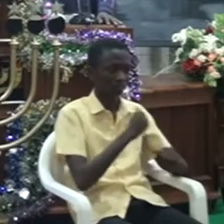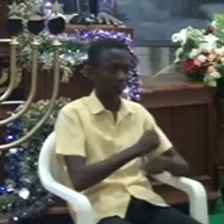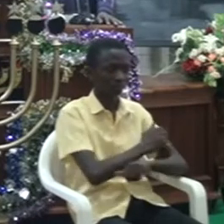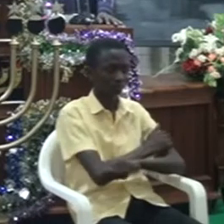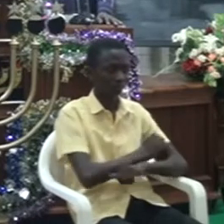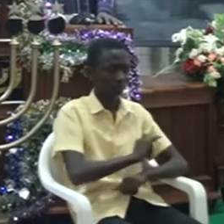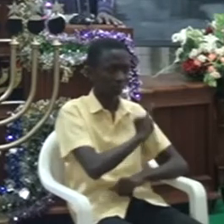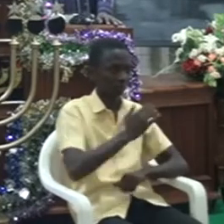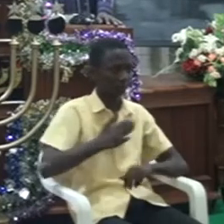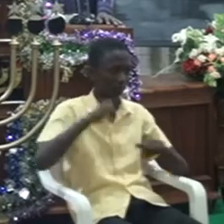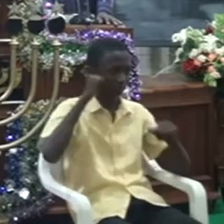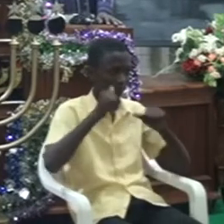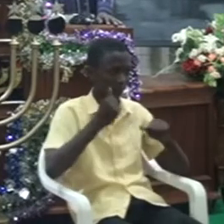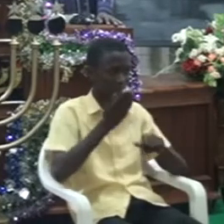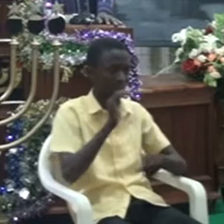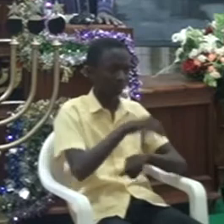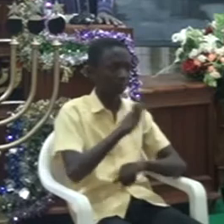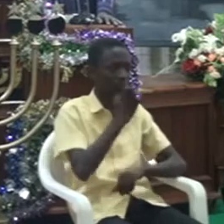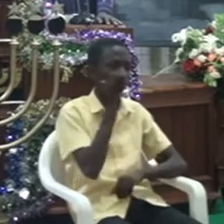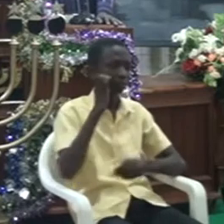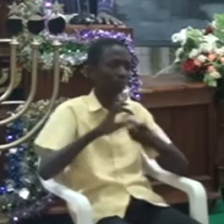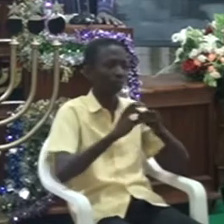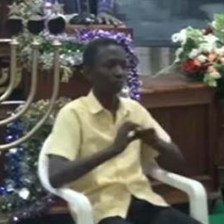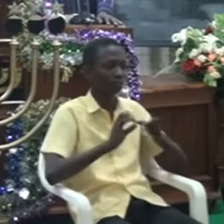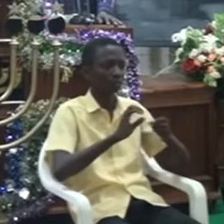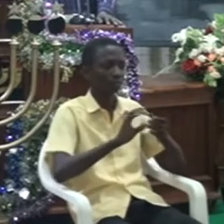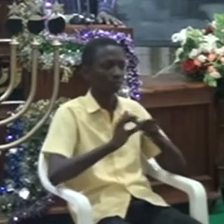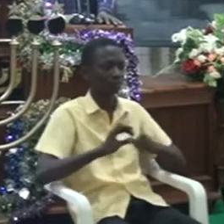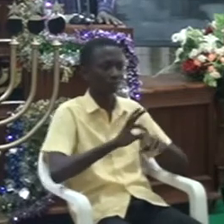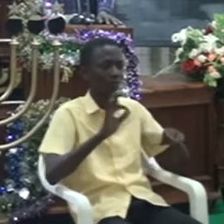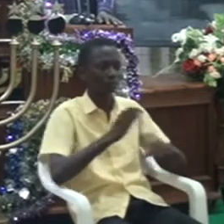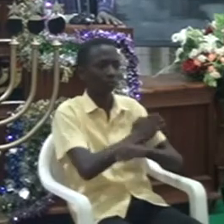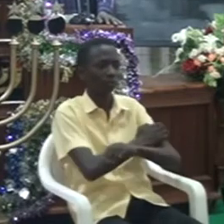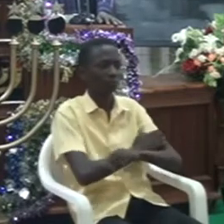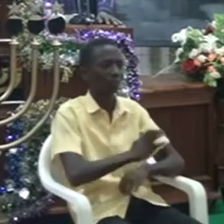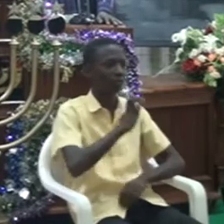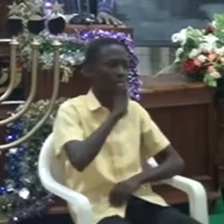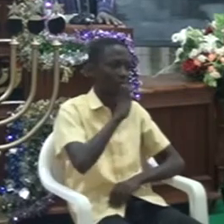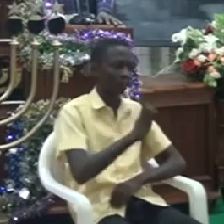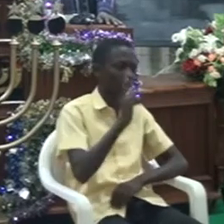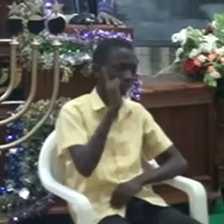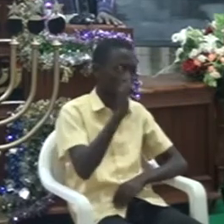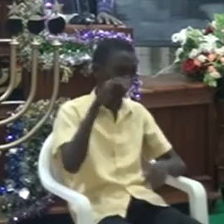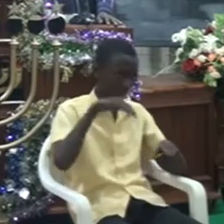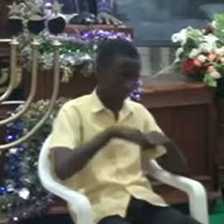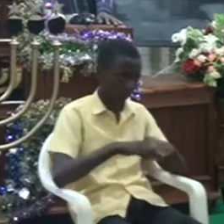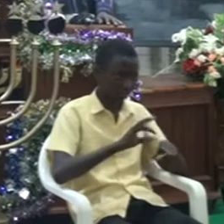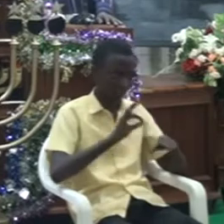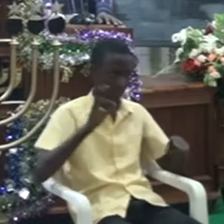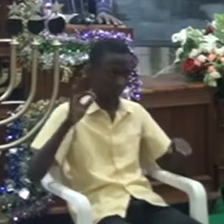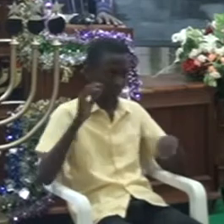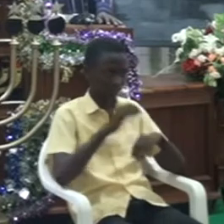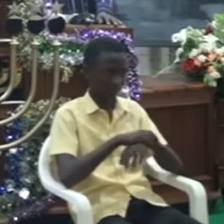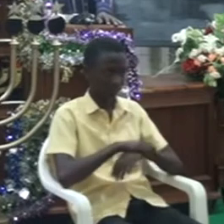de cette séminaire était l'unité de l'esprit et être un en esprit. Na kichwa ya ile mahubiri ilikuwa umoja ya